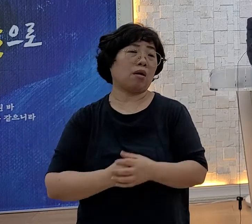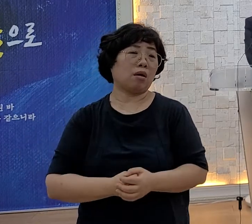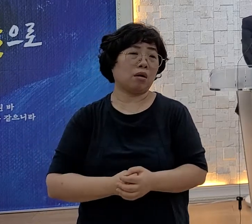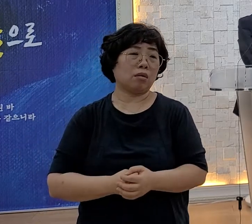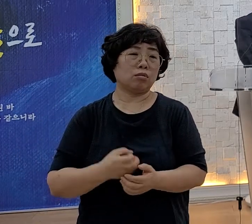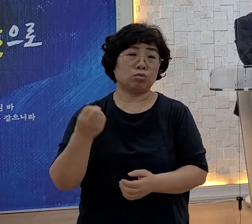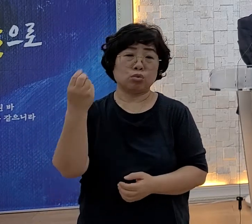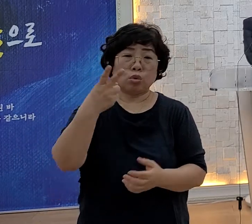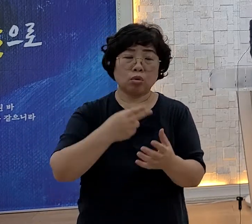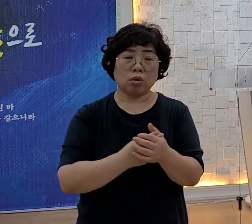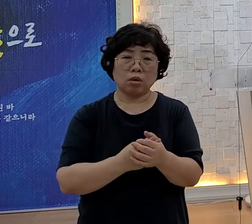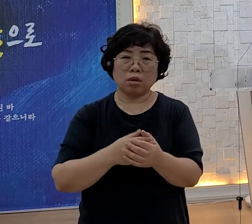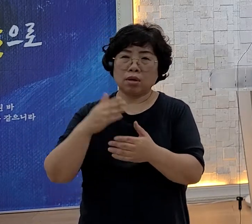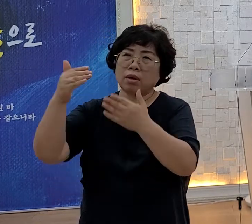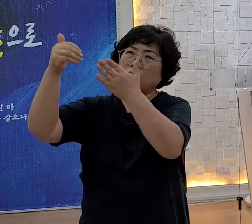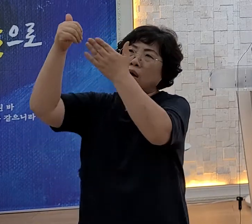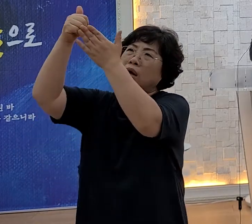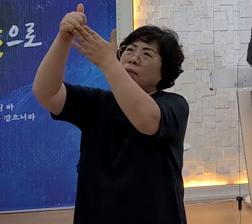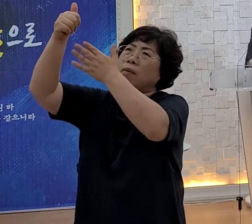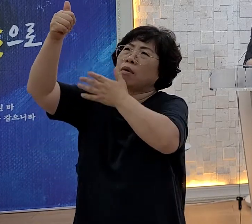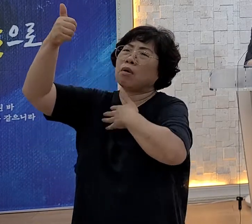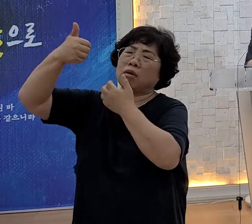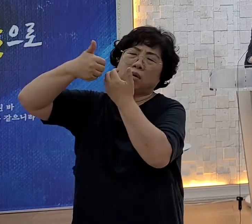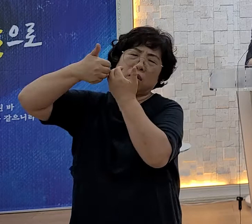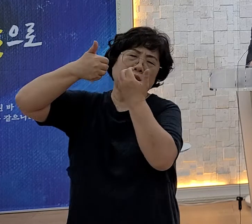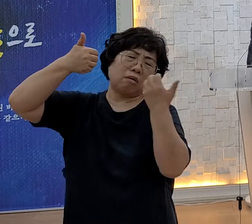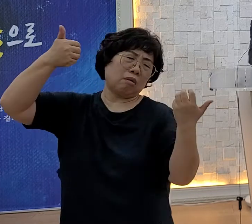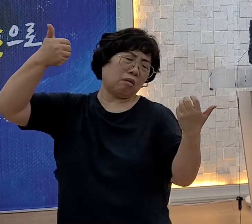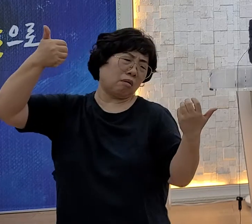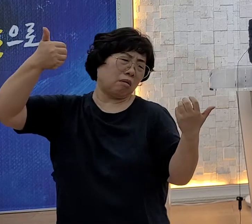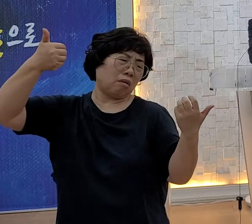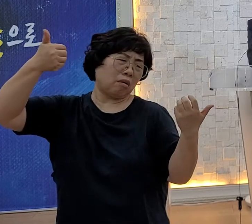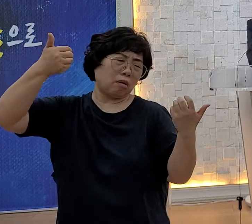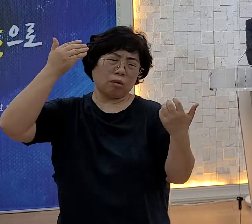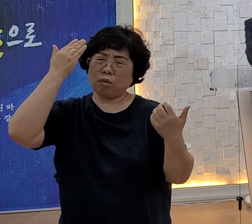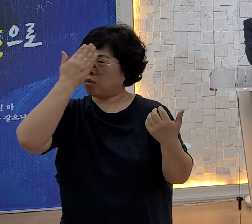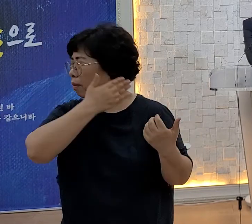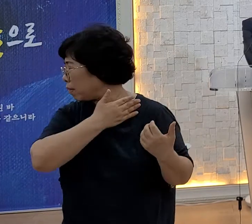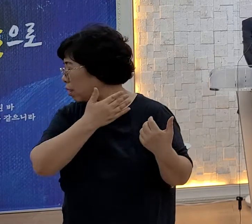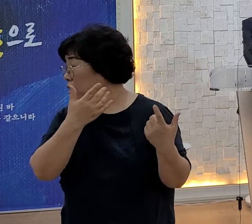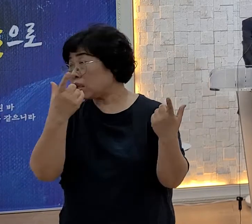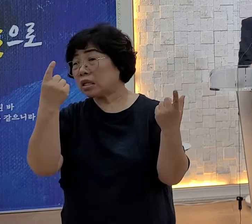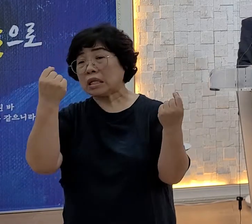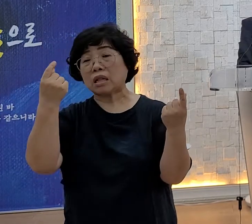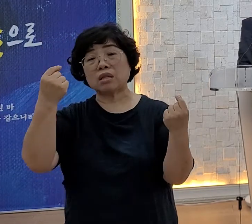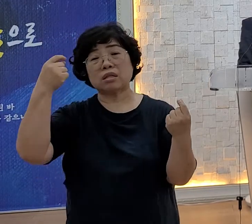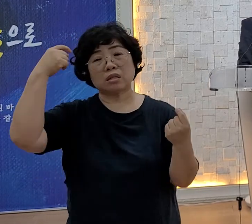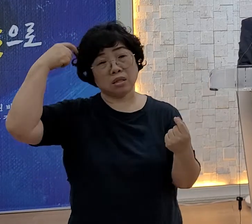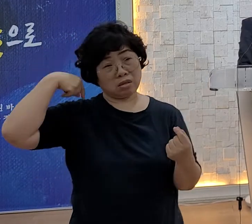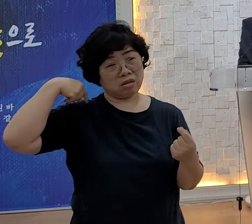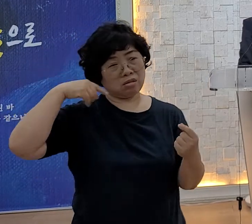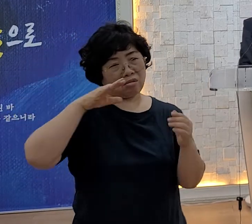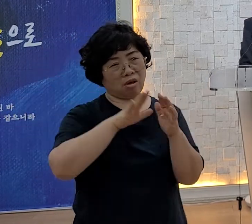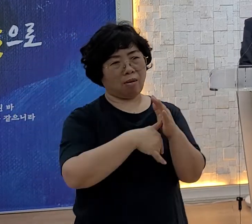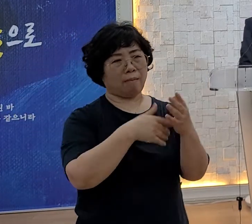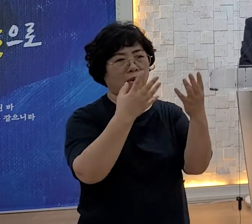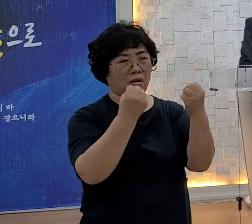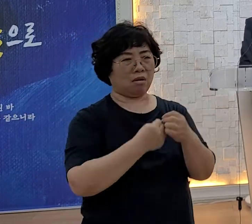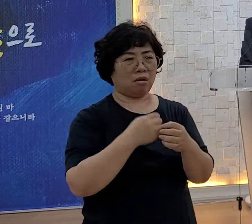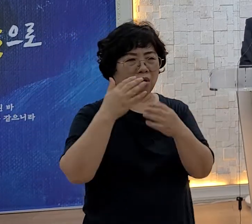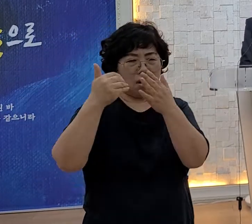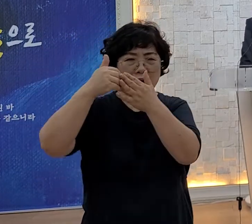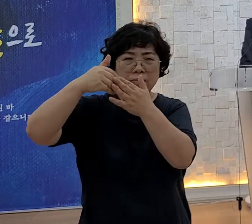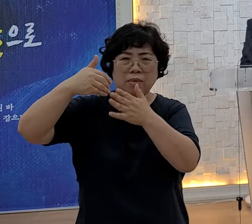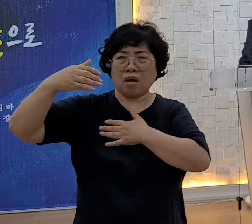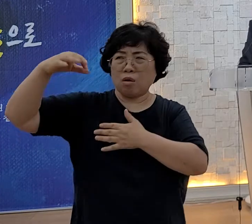아니면 하나님이 나를 멀리 하신다. 하여튼 이런 기타 부정적인 생각으로 내가 하나님 앞에 저주를